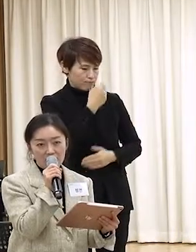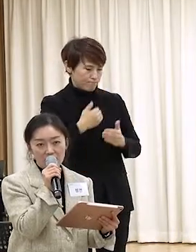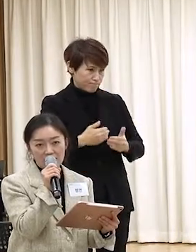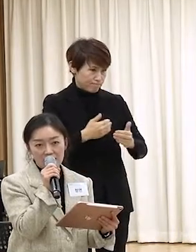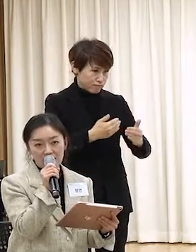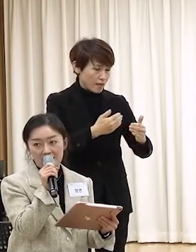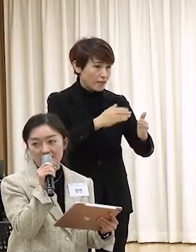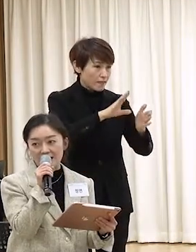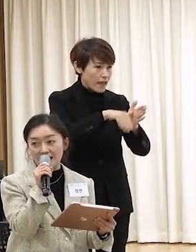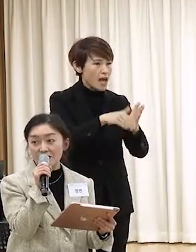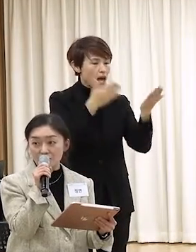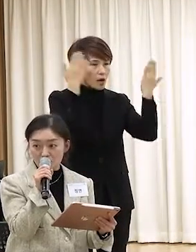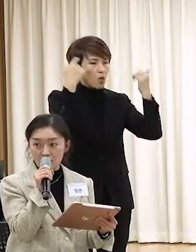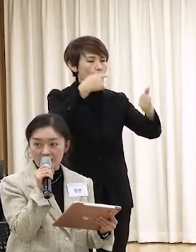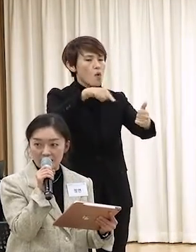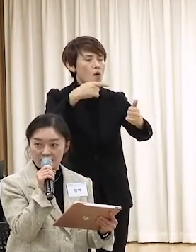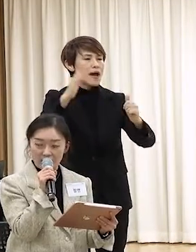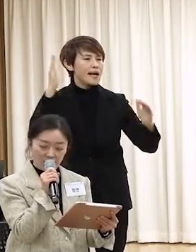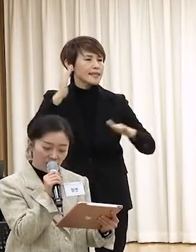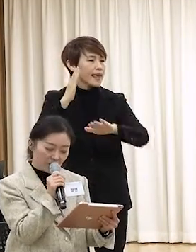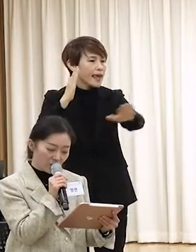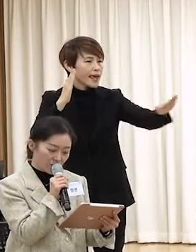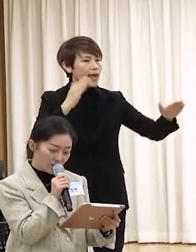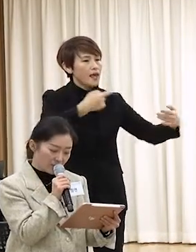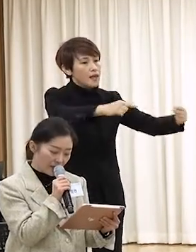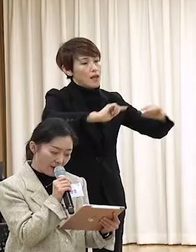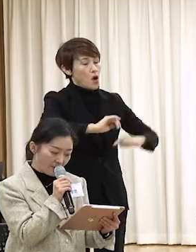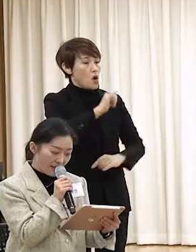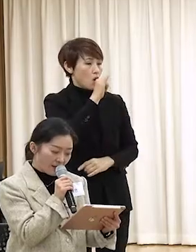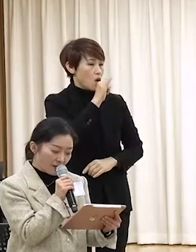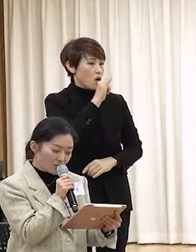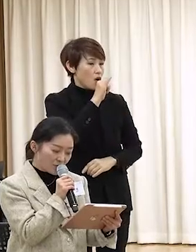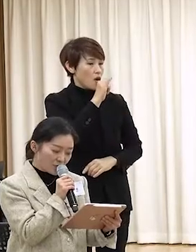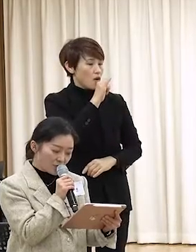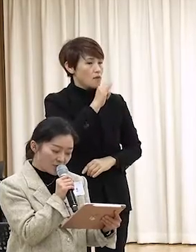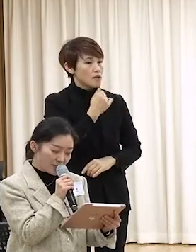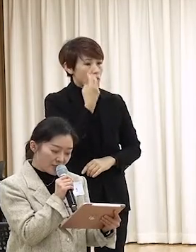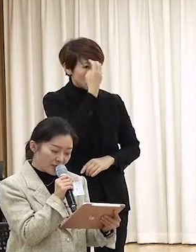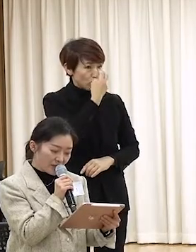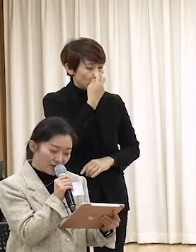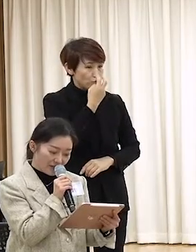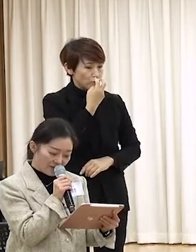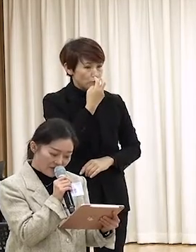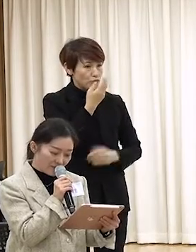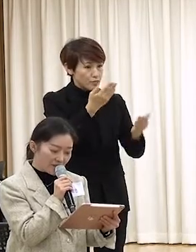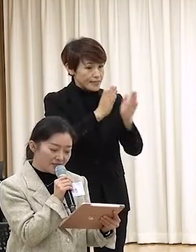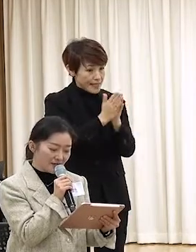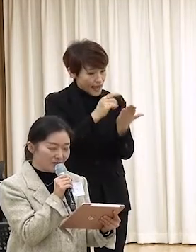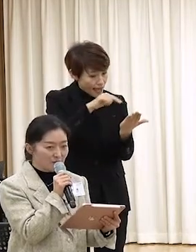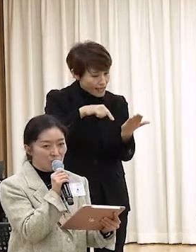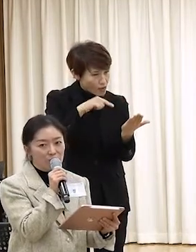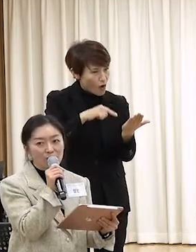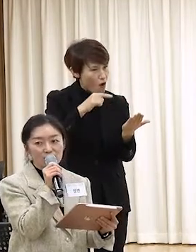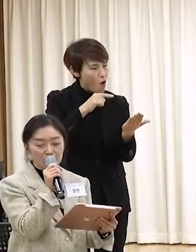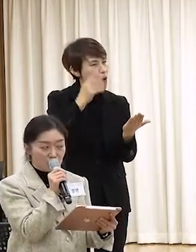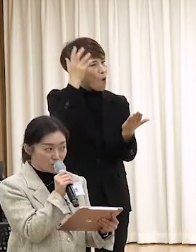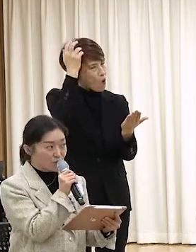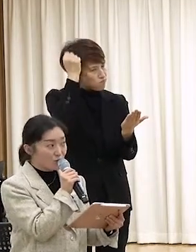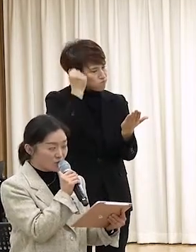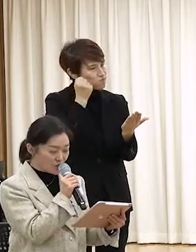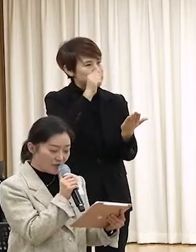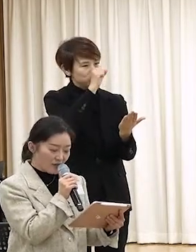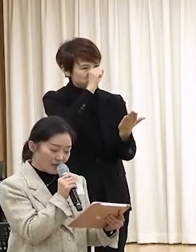실제 학교에서 가르치는 아이들도 같이 참여를 했다고 들었는데 감수해 주신 책 중에 기억에 남는 책 그리고 어떤